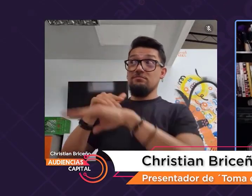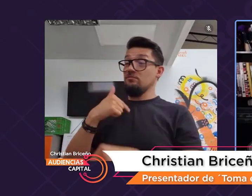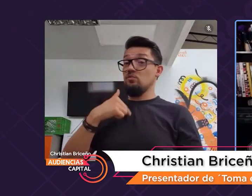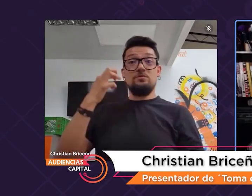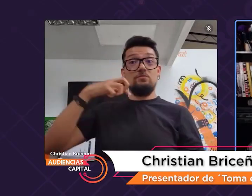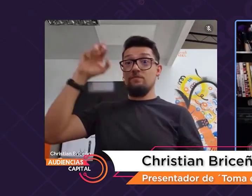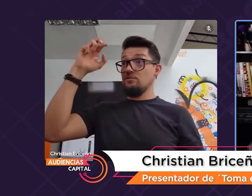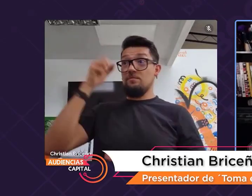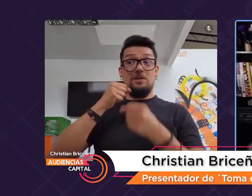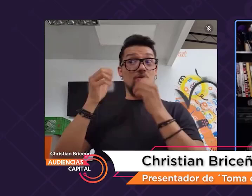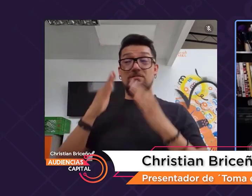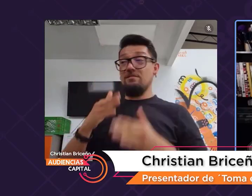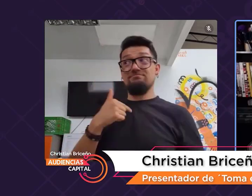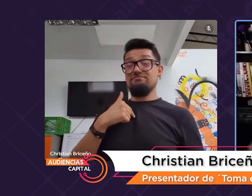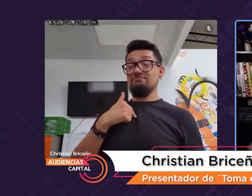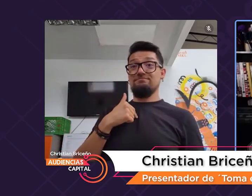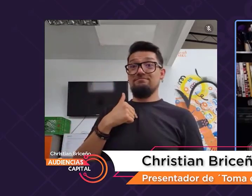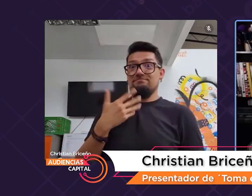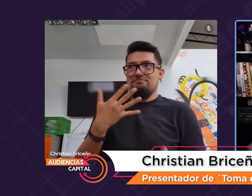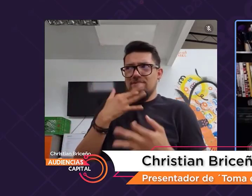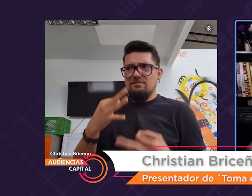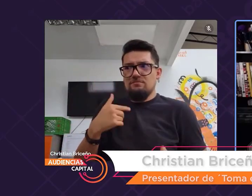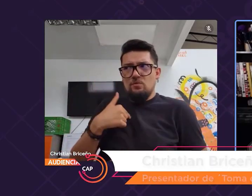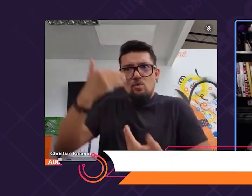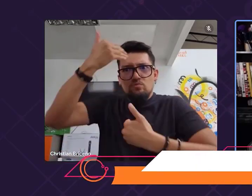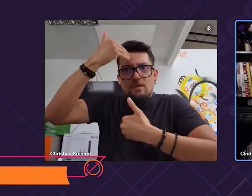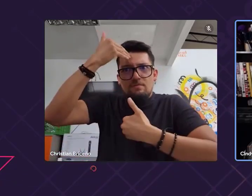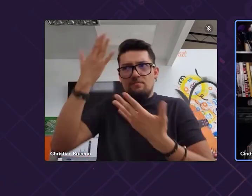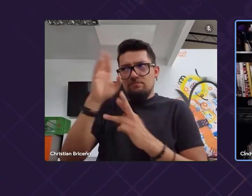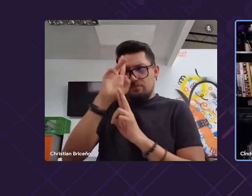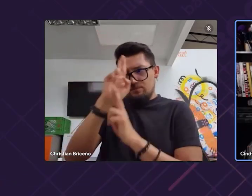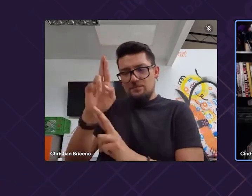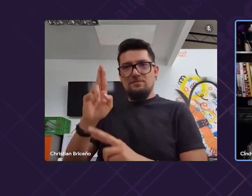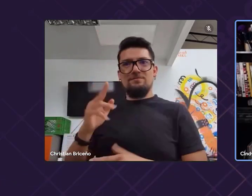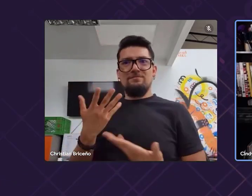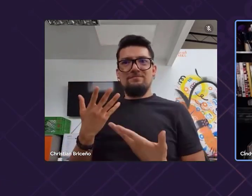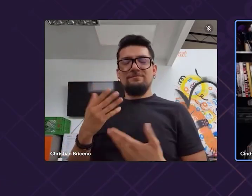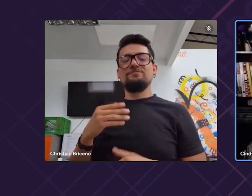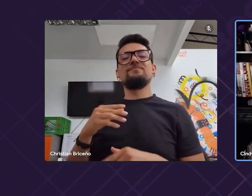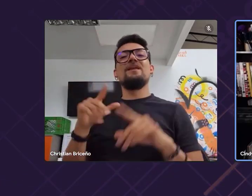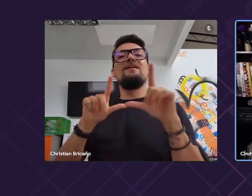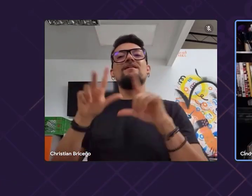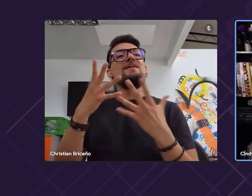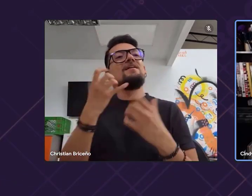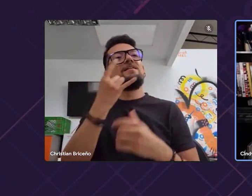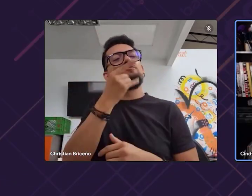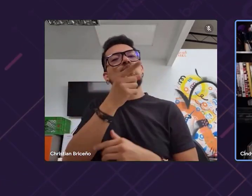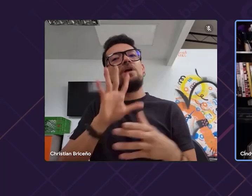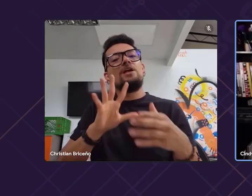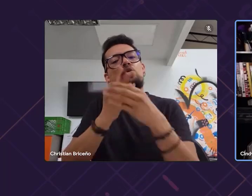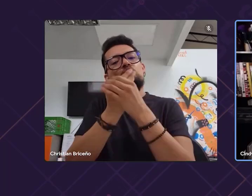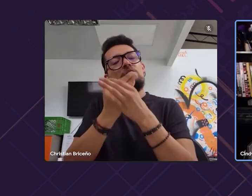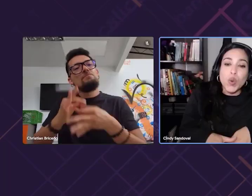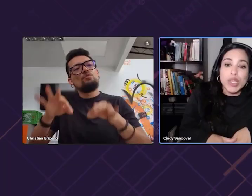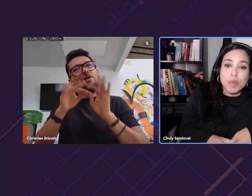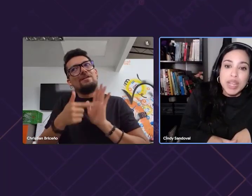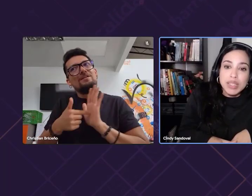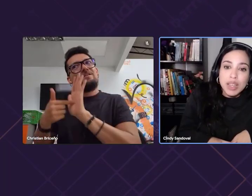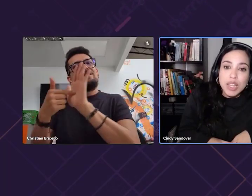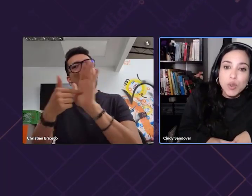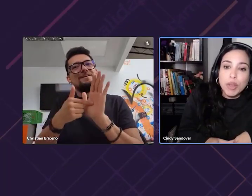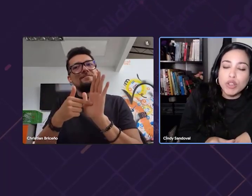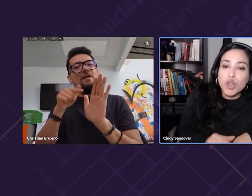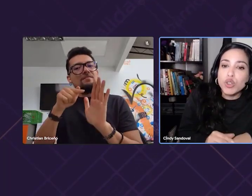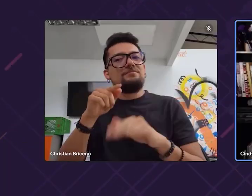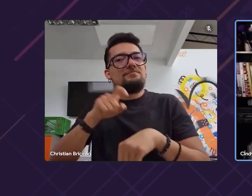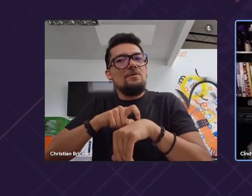Cuando Canal 13 también me dio la oportunidad de trabajar, yo les dije, mire, yo no soy profesional en periodismo, yo realmente no tengo